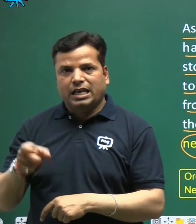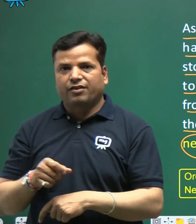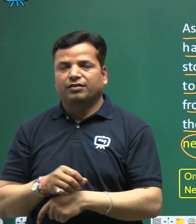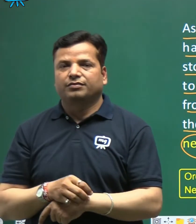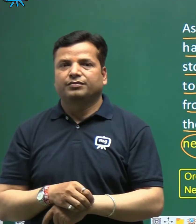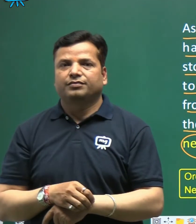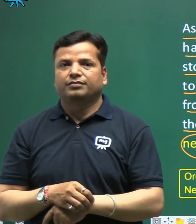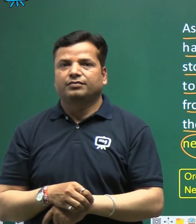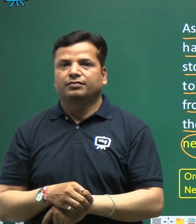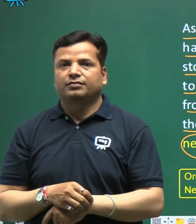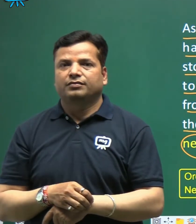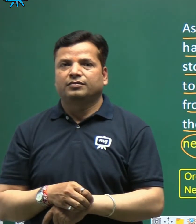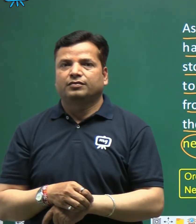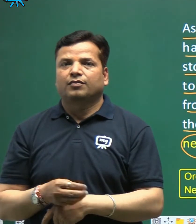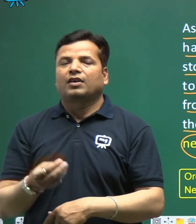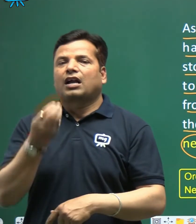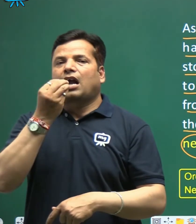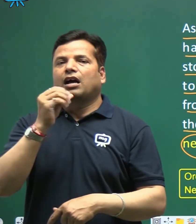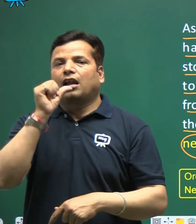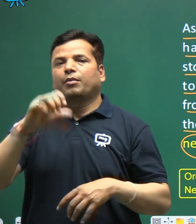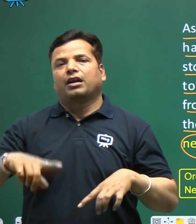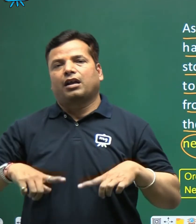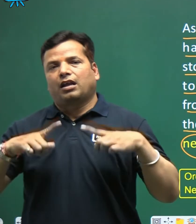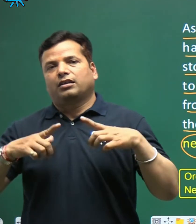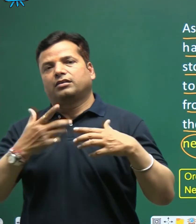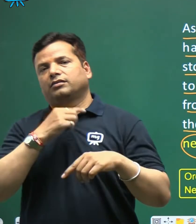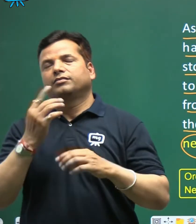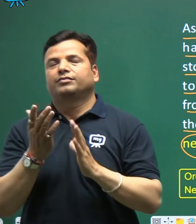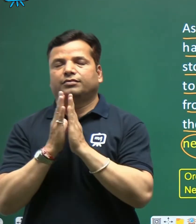survival, जीवित रहना.